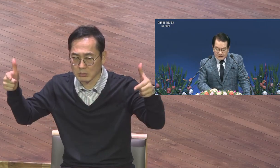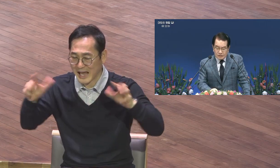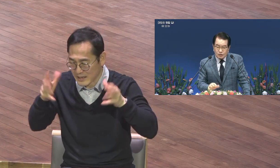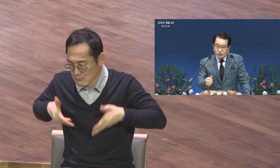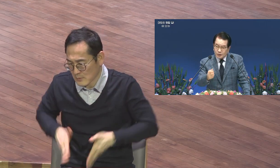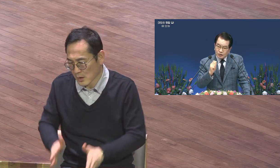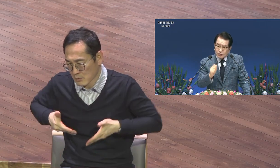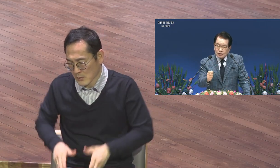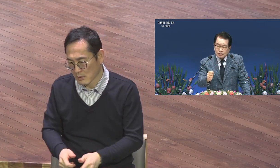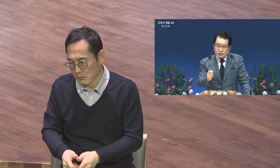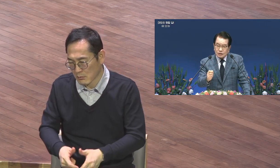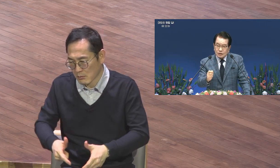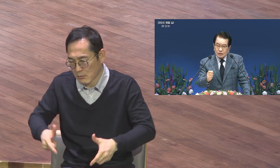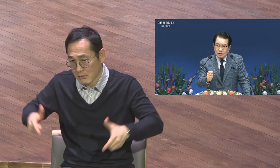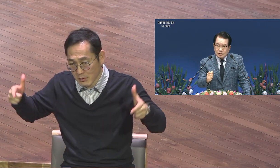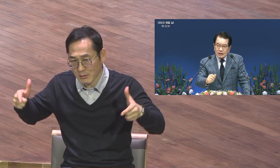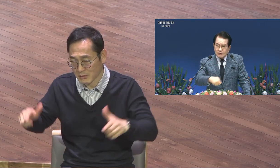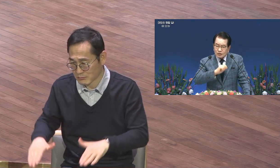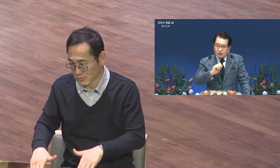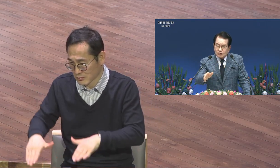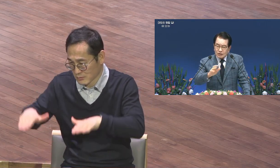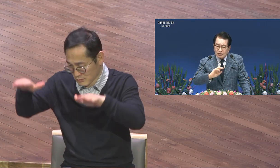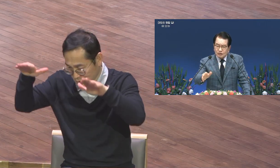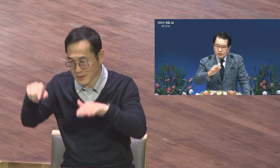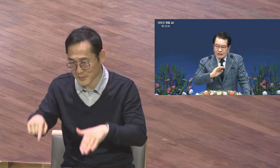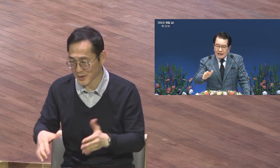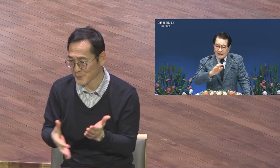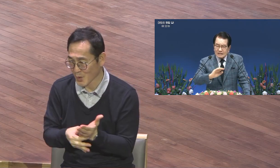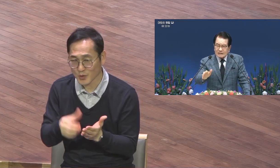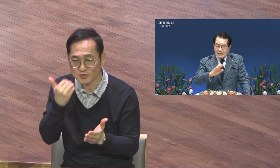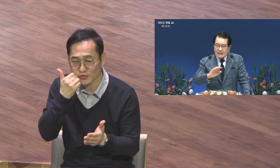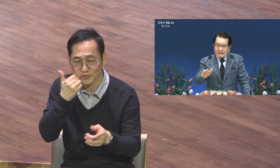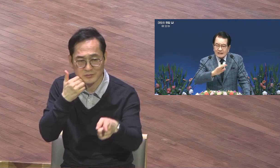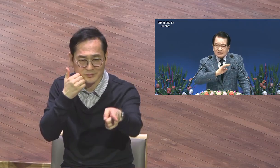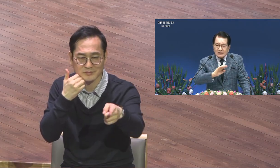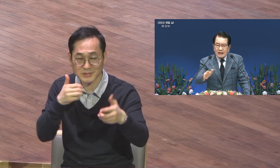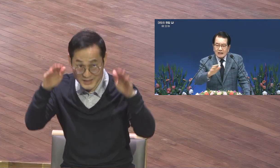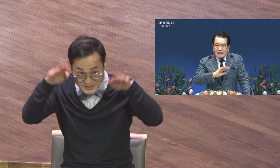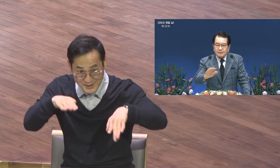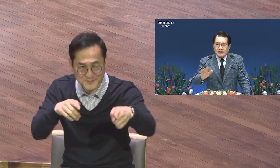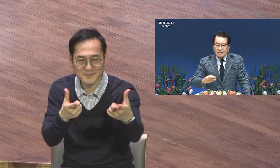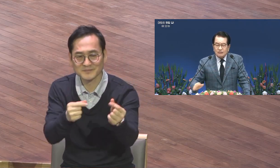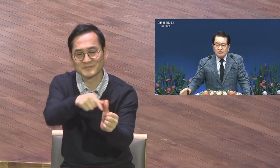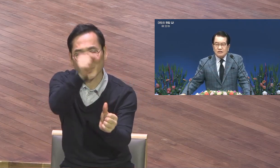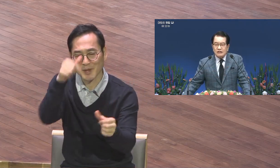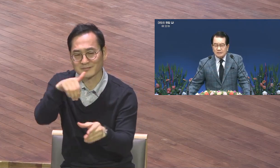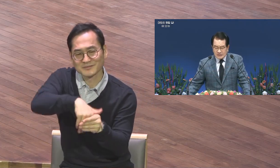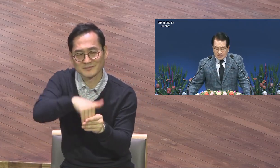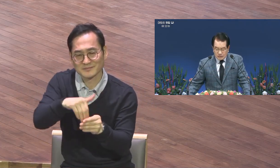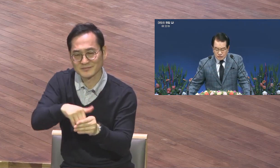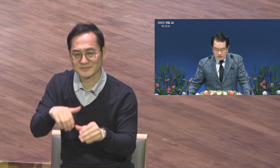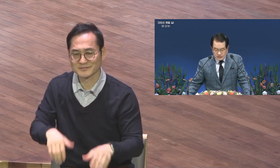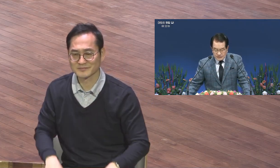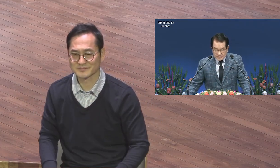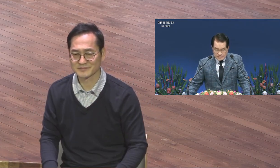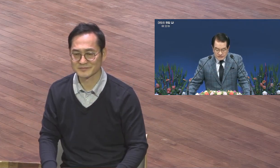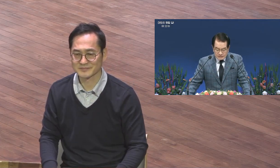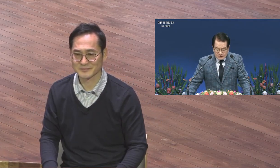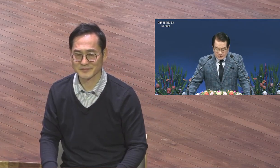많이 낳아요. 그 투표권 있지. 남은 국 선진국은 다 학비 다 대주지, 생활비 다